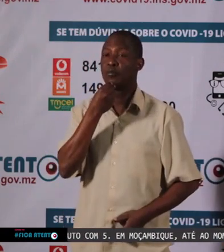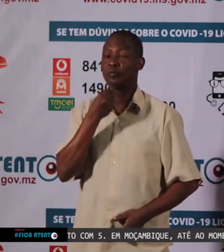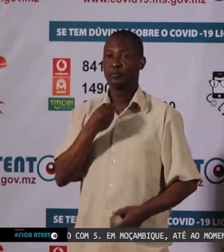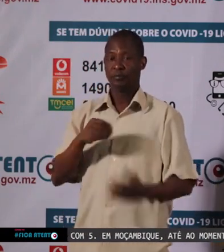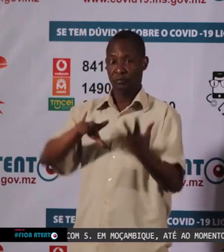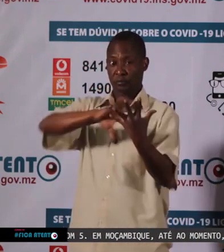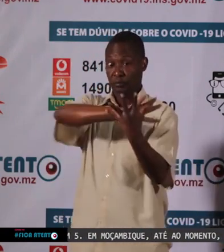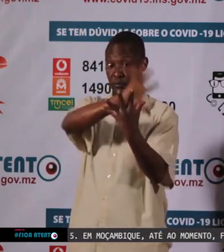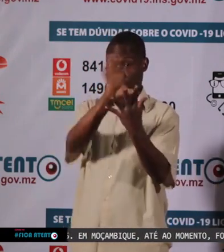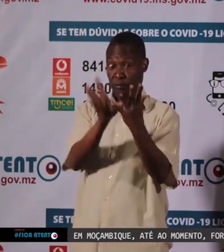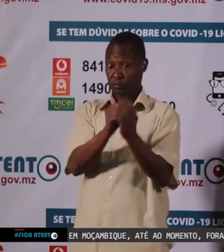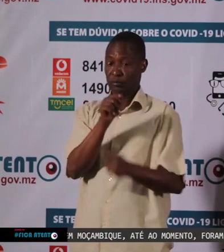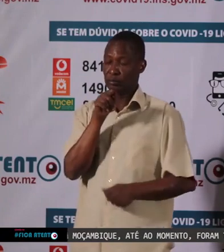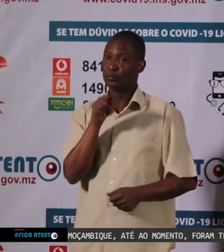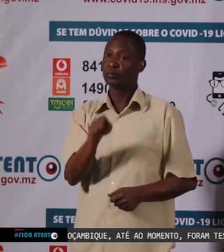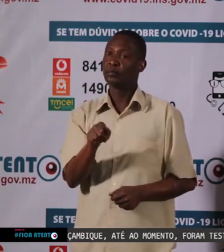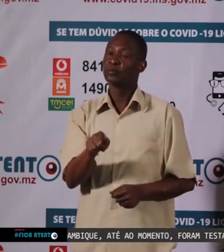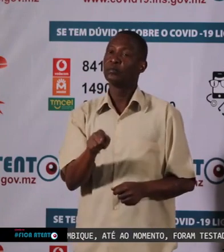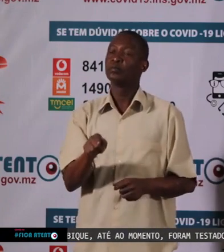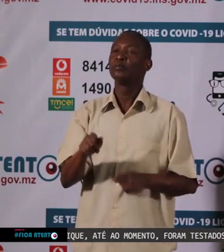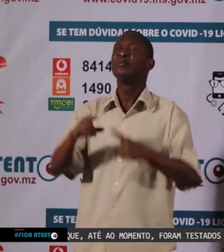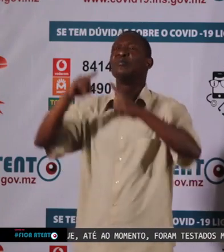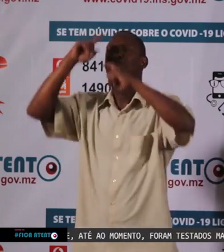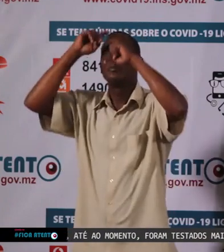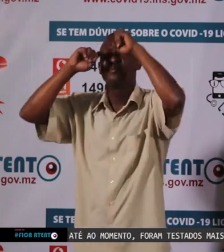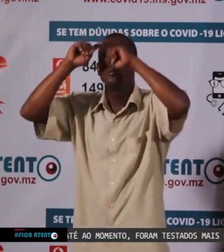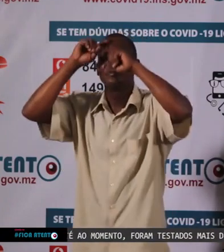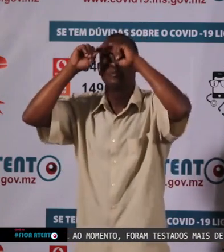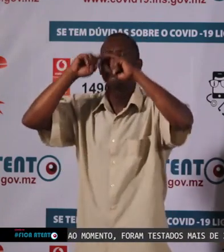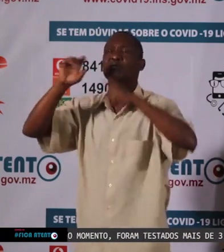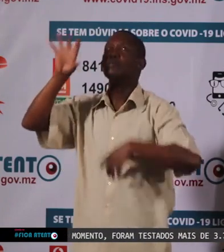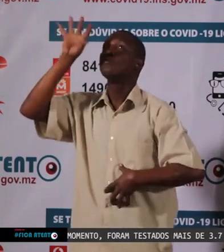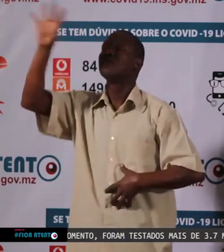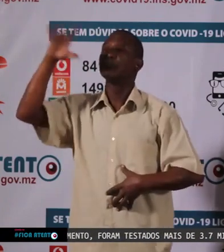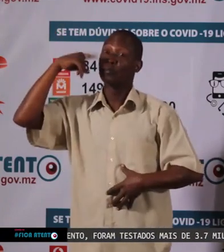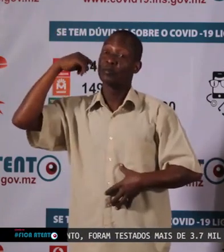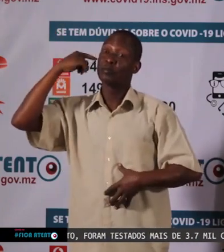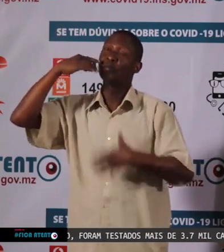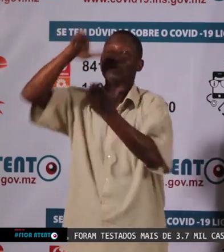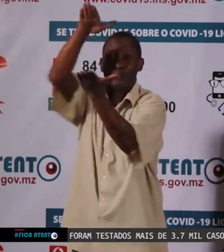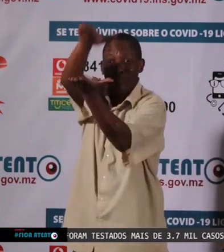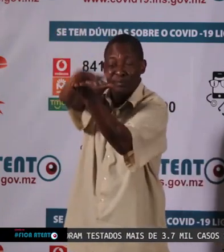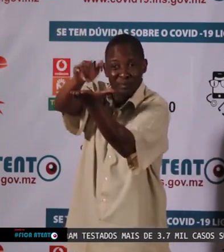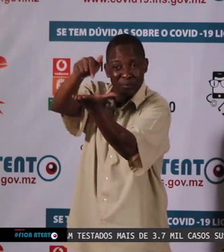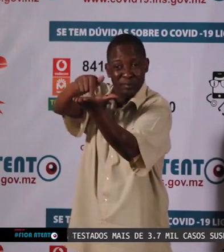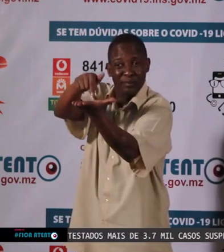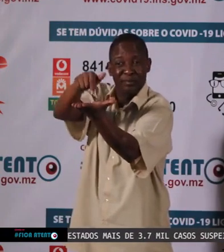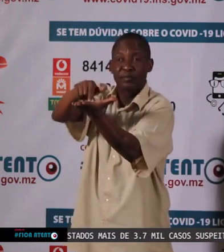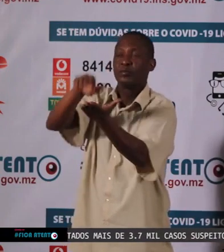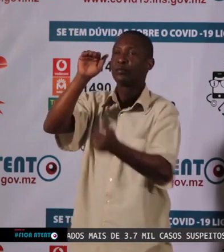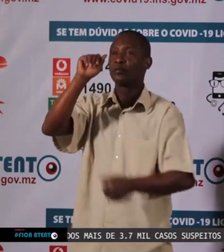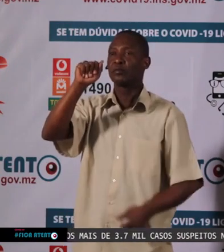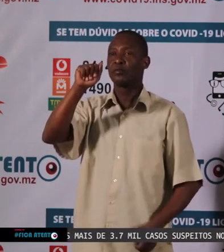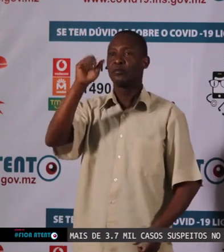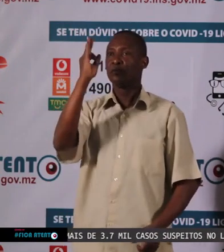são funcionários do acampamento de Afuns, que nós temos estado a dar ênfase.